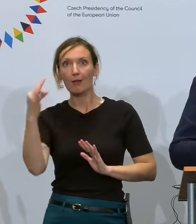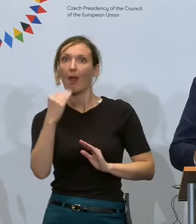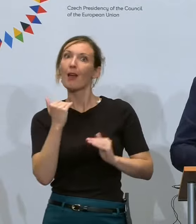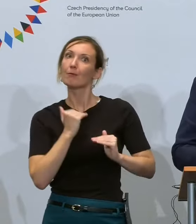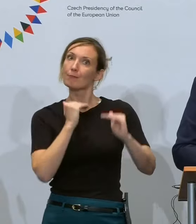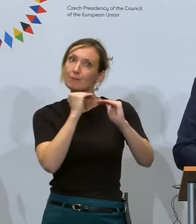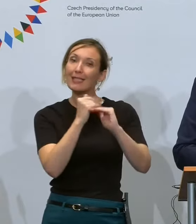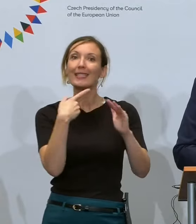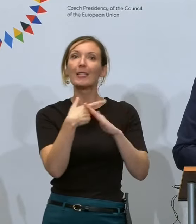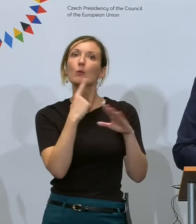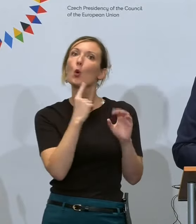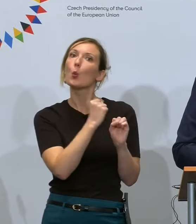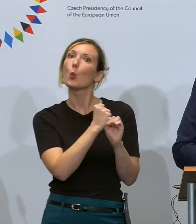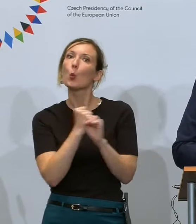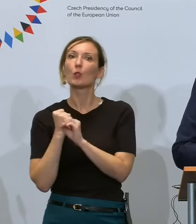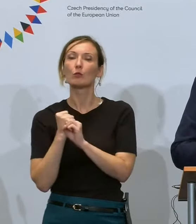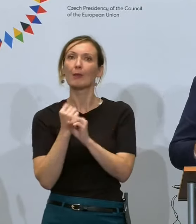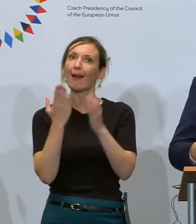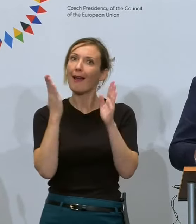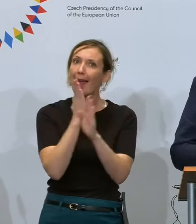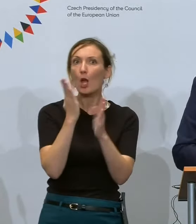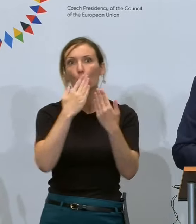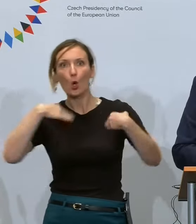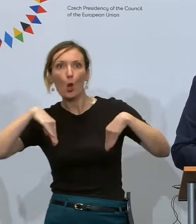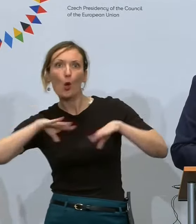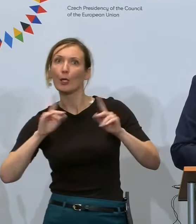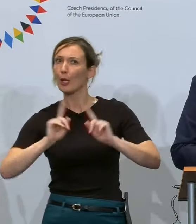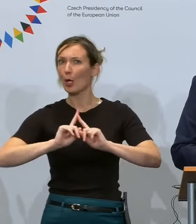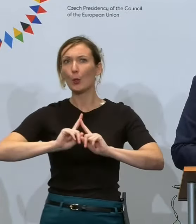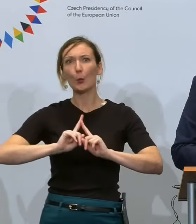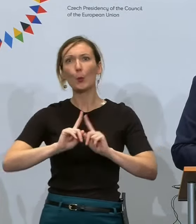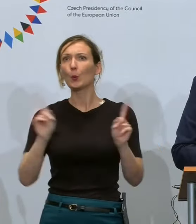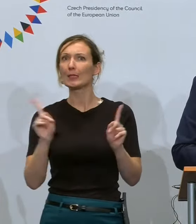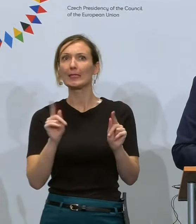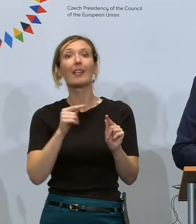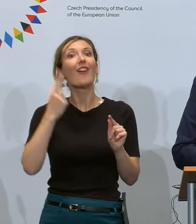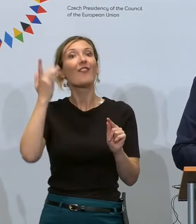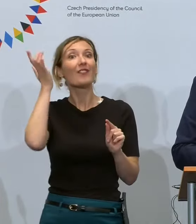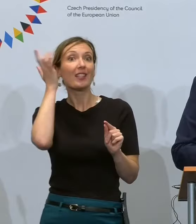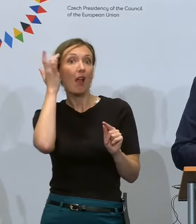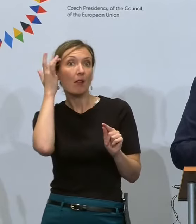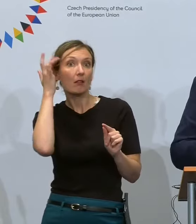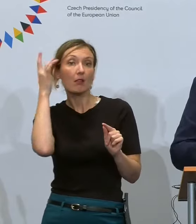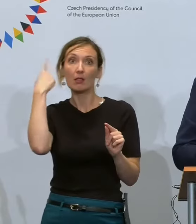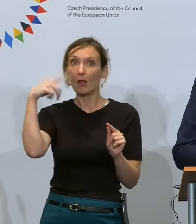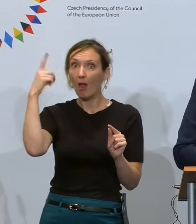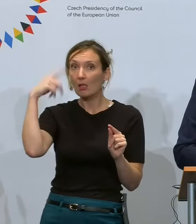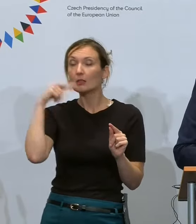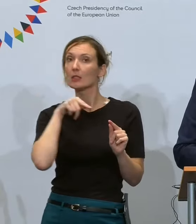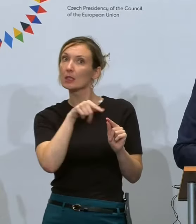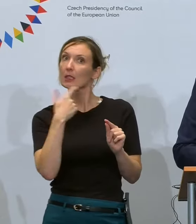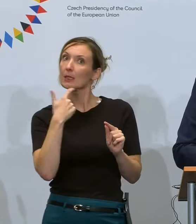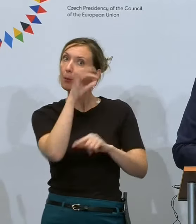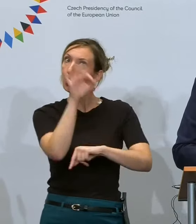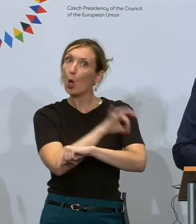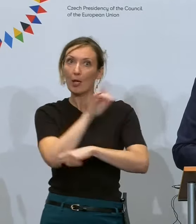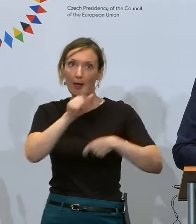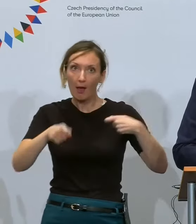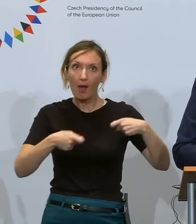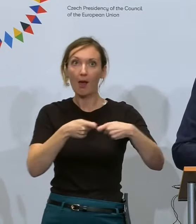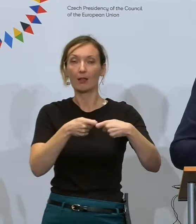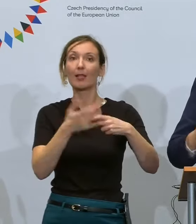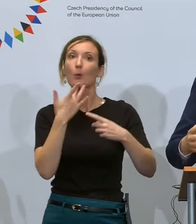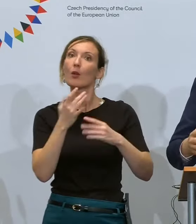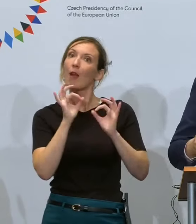přinášíme udržitelné řešení. Chceme spolupracovat například na vědeckých projektech nebo